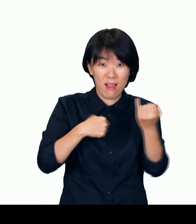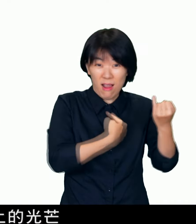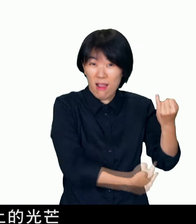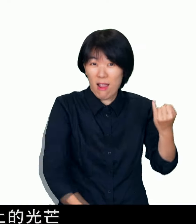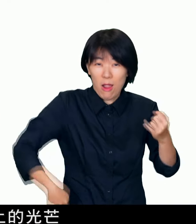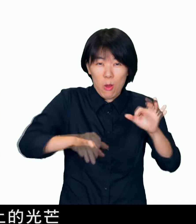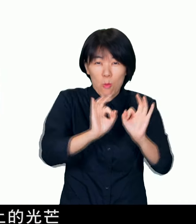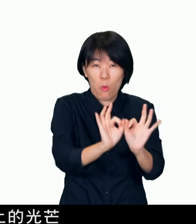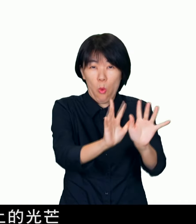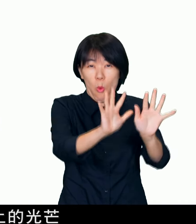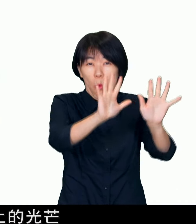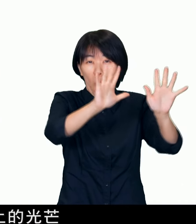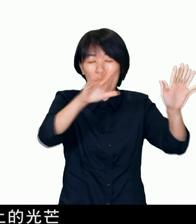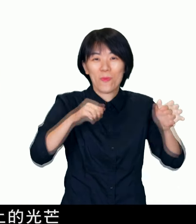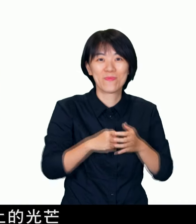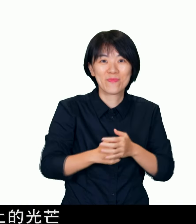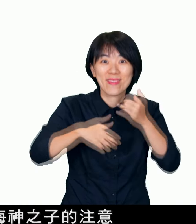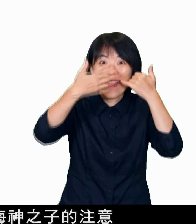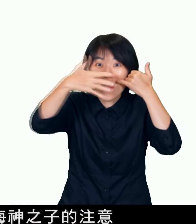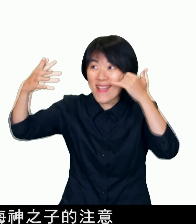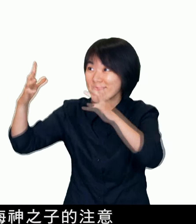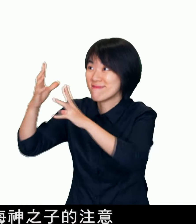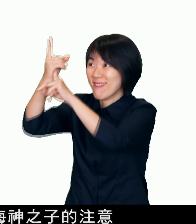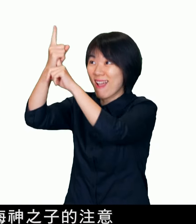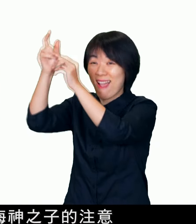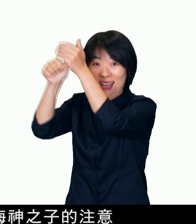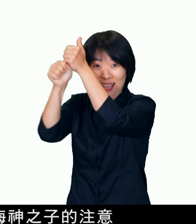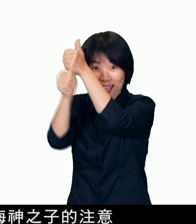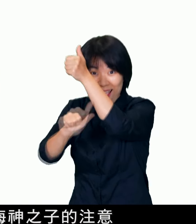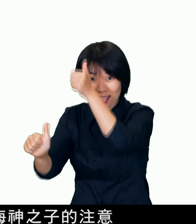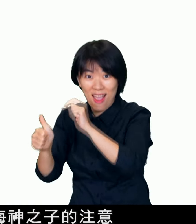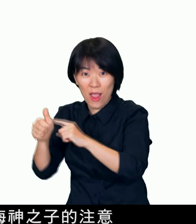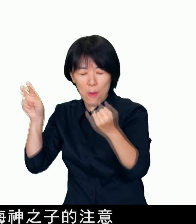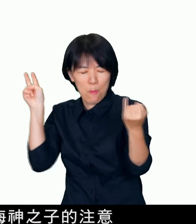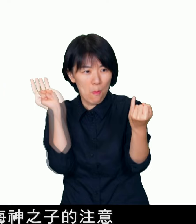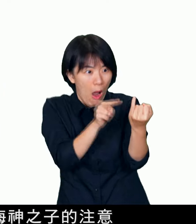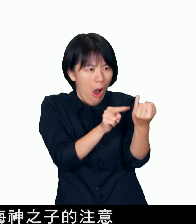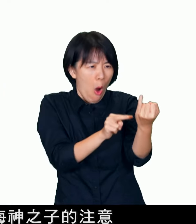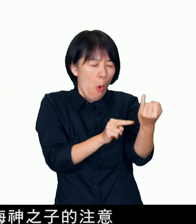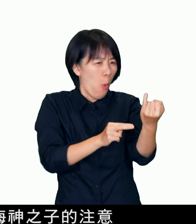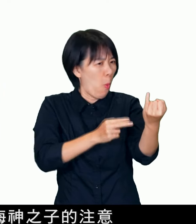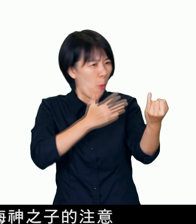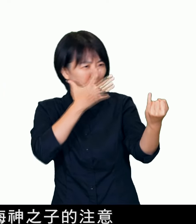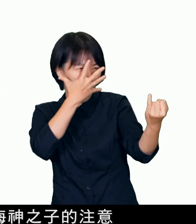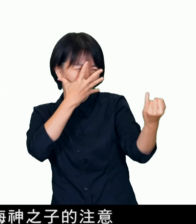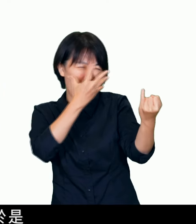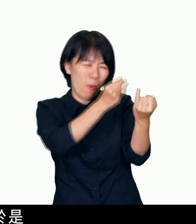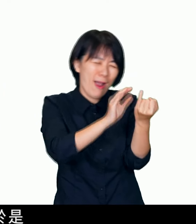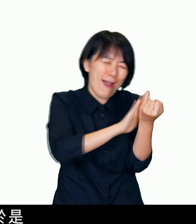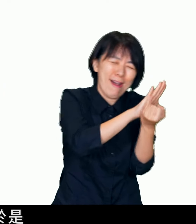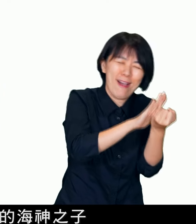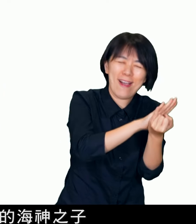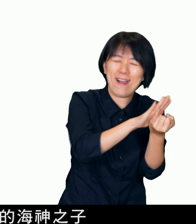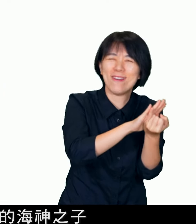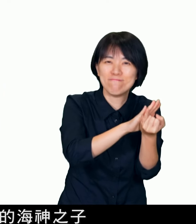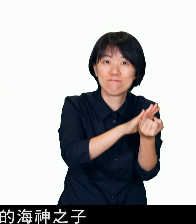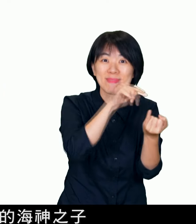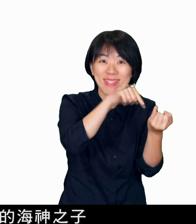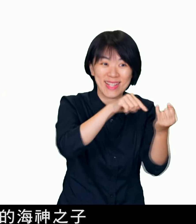她身上的光芒深深吸引了海神之子的注意，于是爱上少女的海神